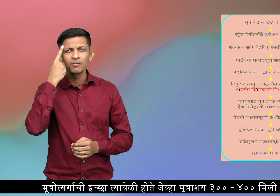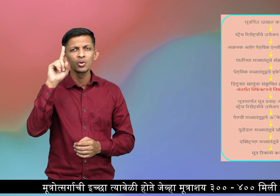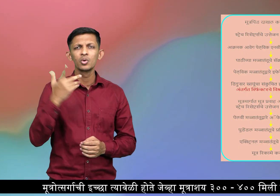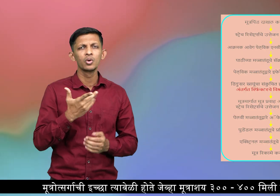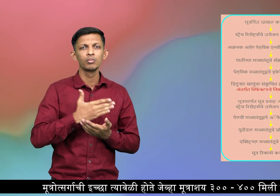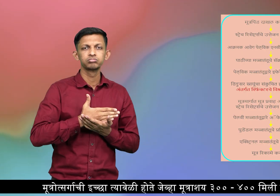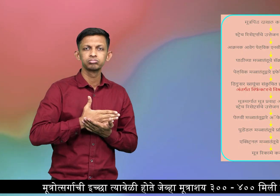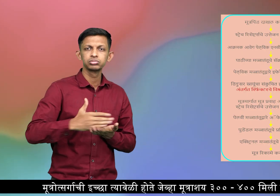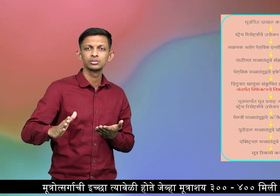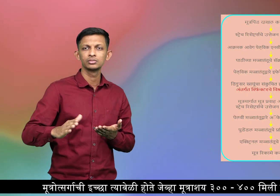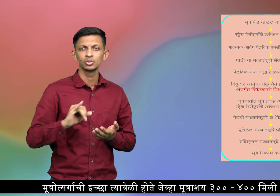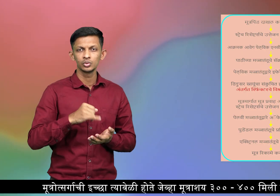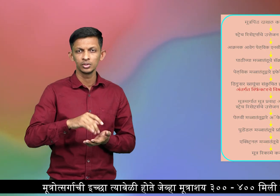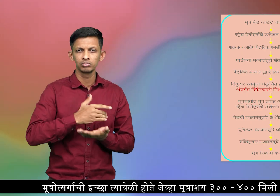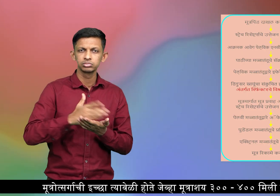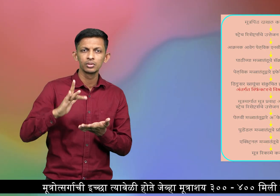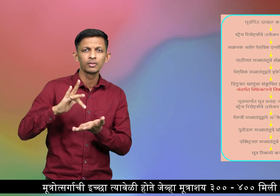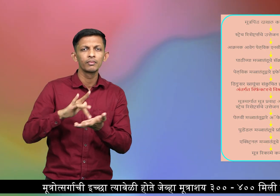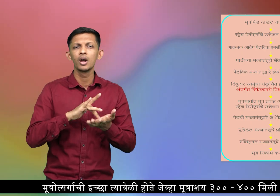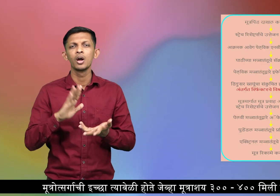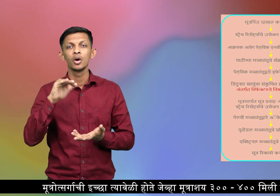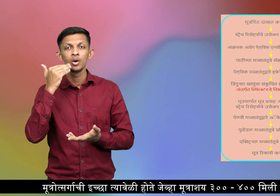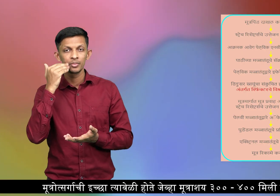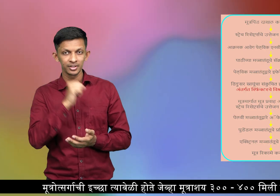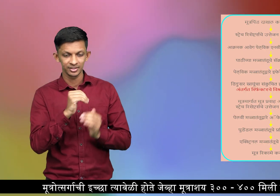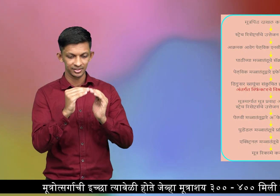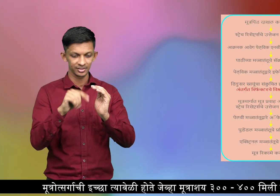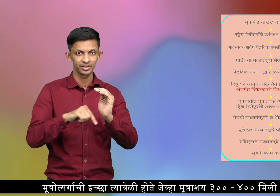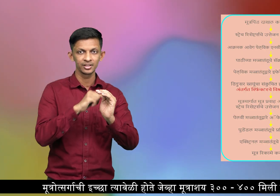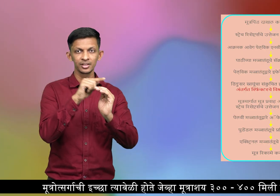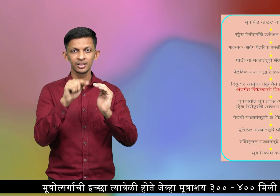मूत्रोत्सर्गाची इच्छा त्यावेळी होते जेव्हा मूत्राशय 300 ते 400 मिली मूत्राने भरलेले असते.